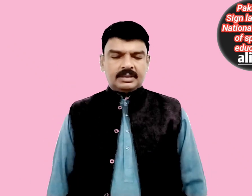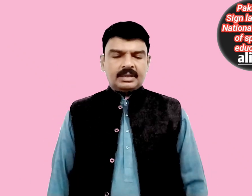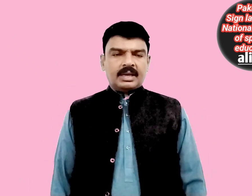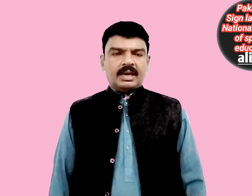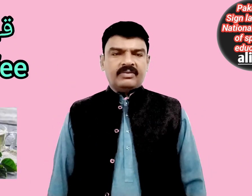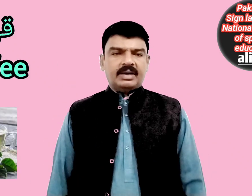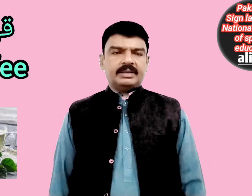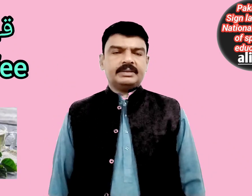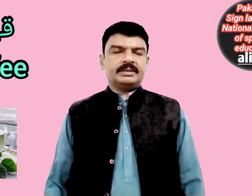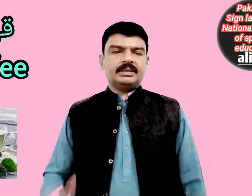قہوہ